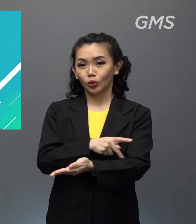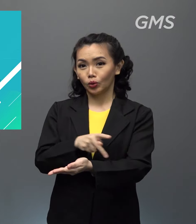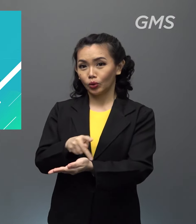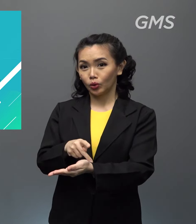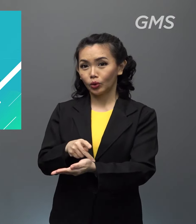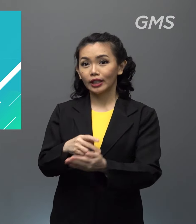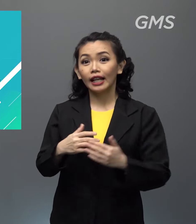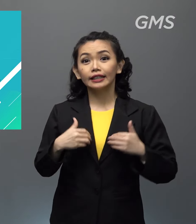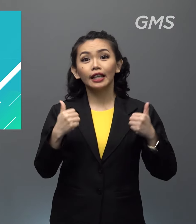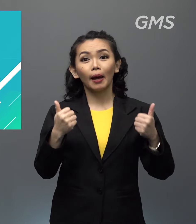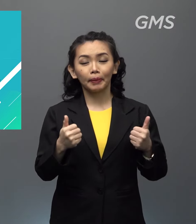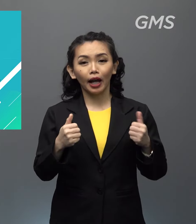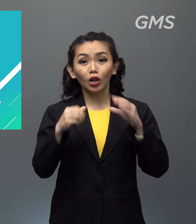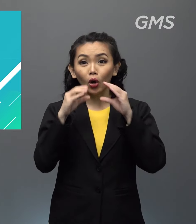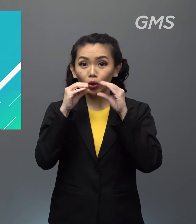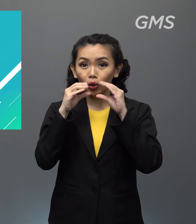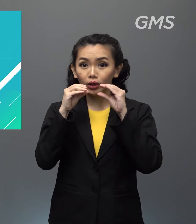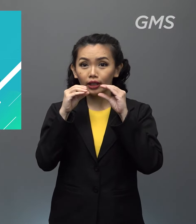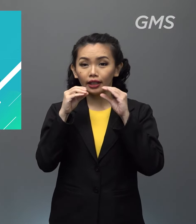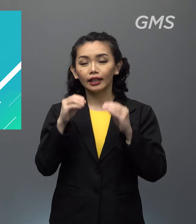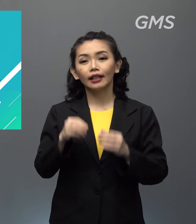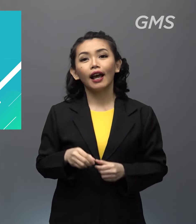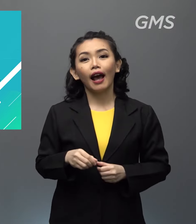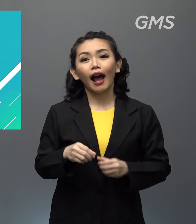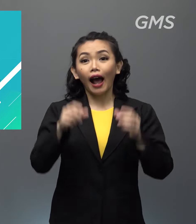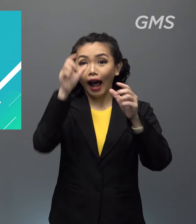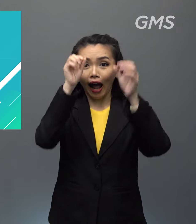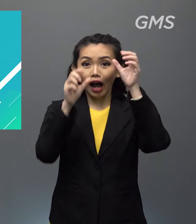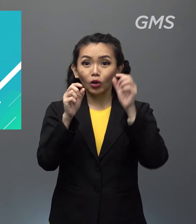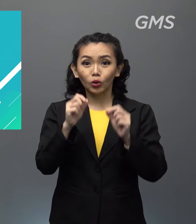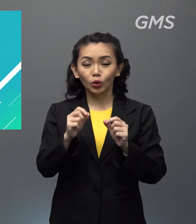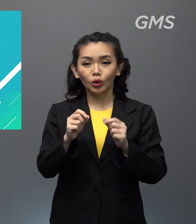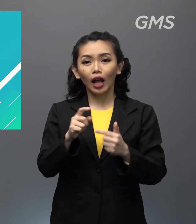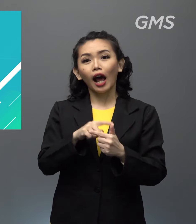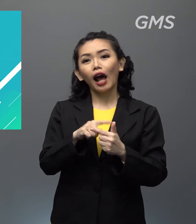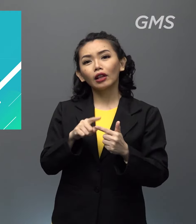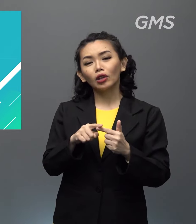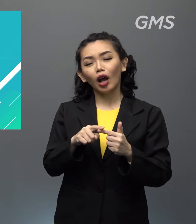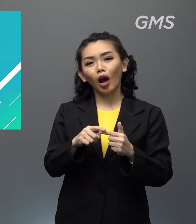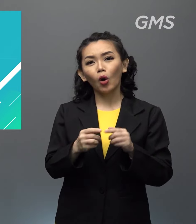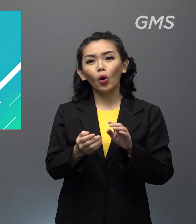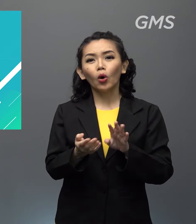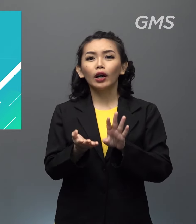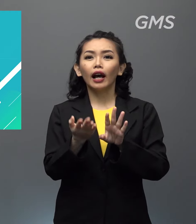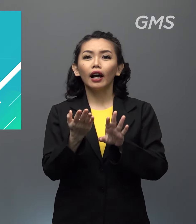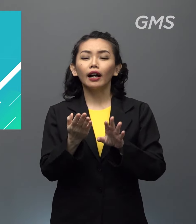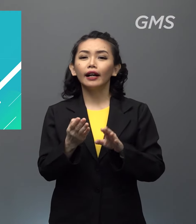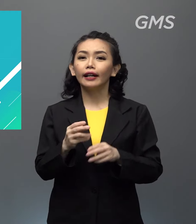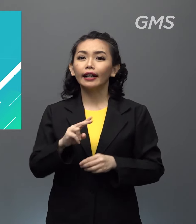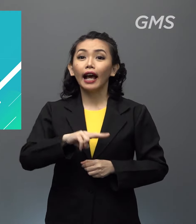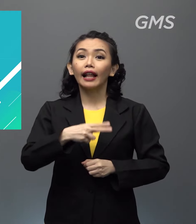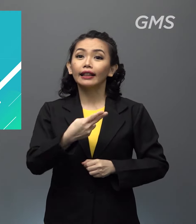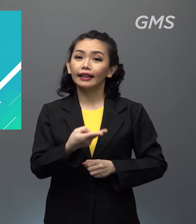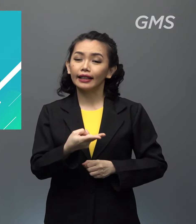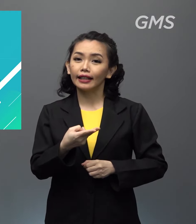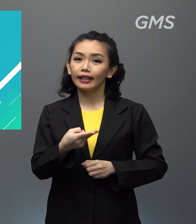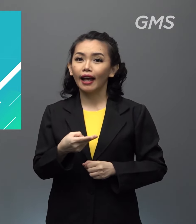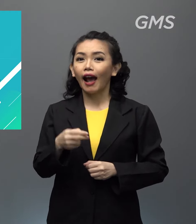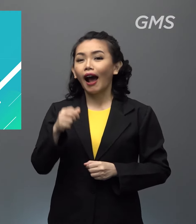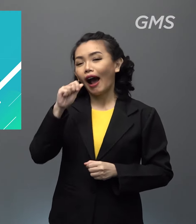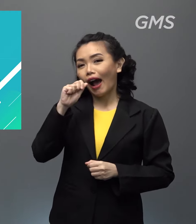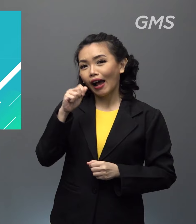roti dan air anggur atau bisa digantikan dengan mungkin sirup atau air putih saja, roti, biskuit